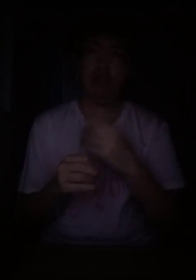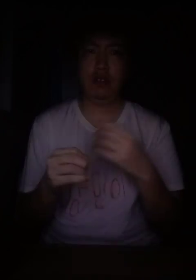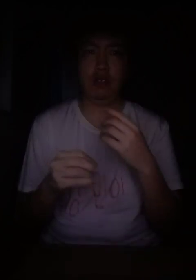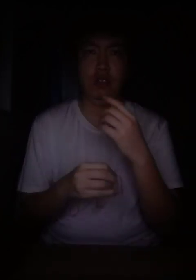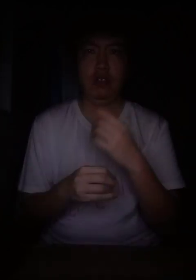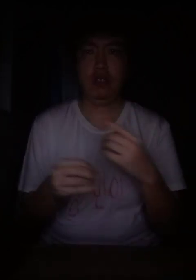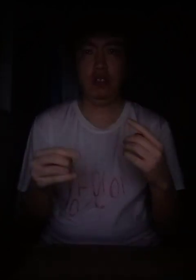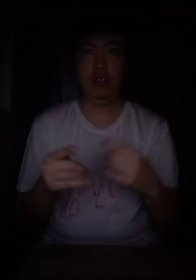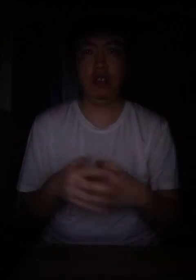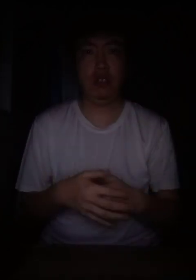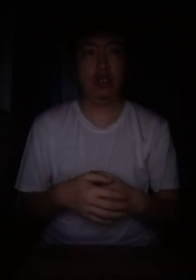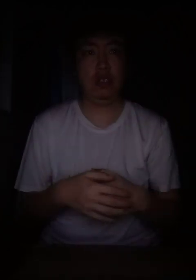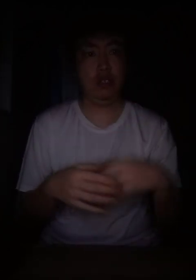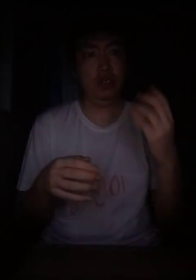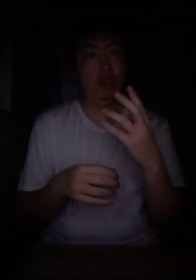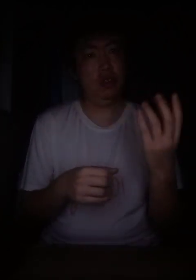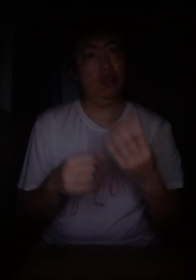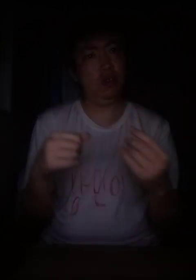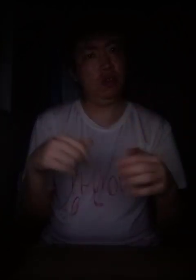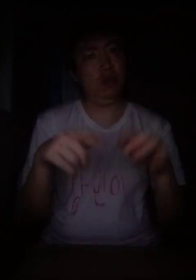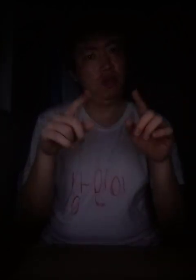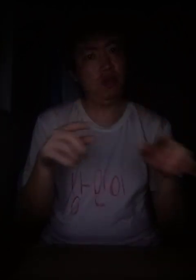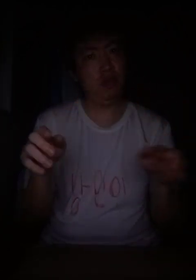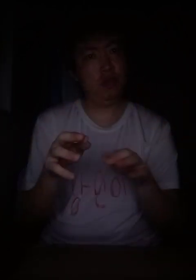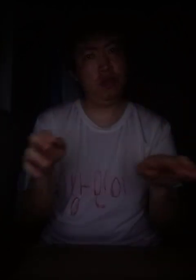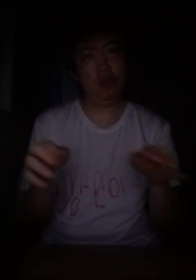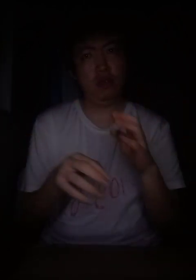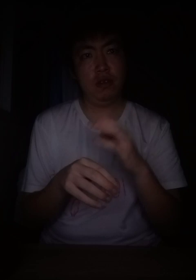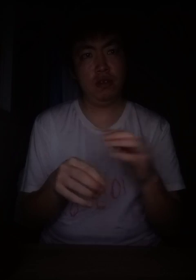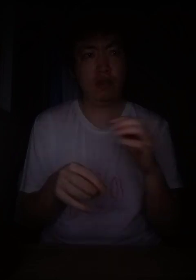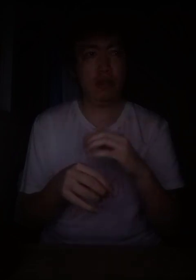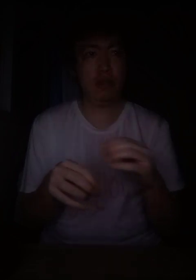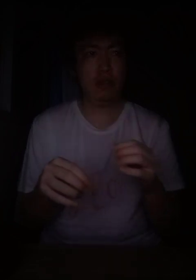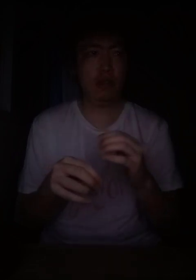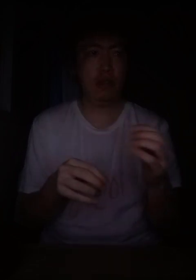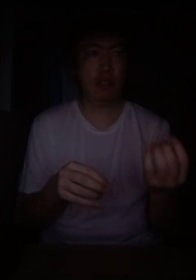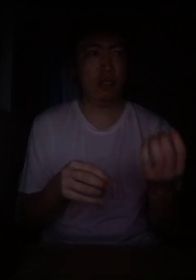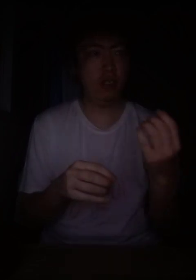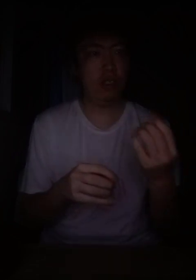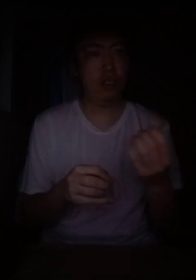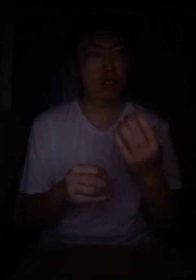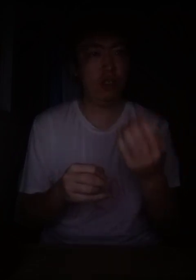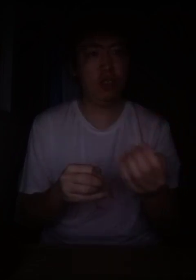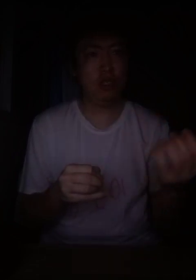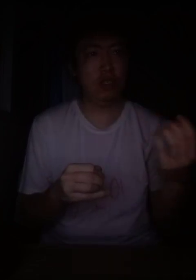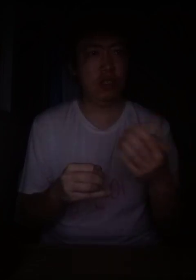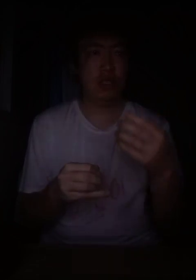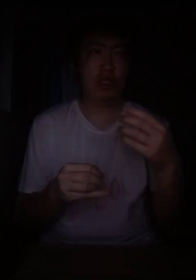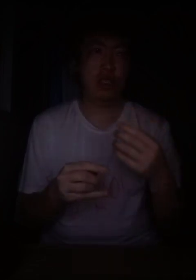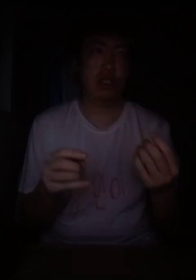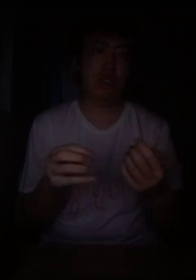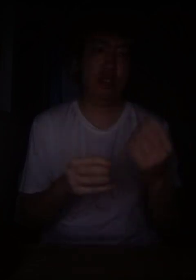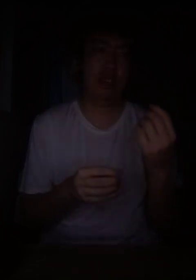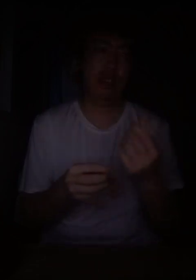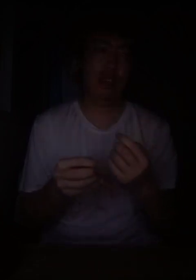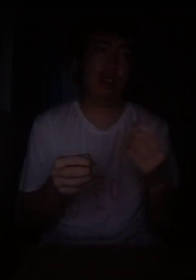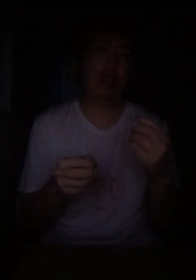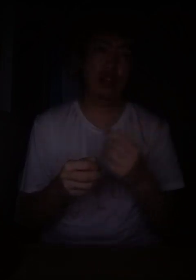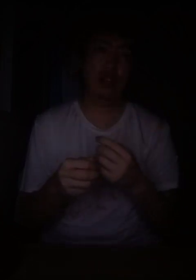한 40cm 정도 물이 차면 혼자서 이렇게 문을 열기 힘든 상황이 재현이